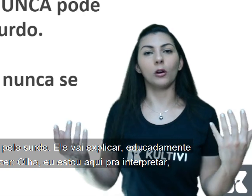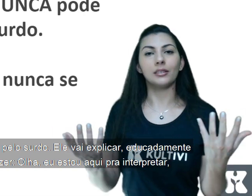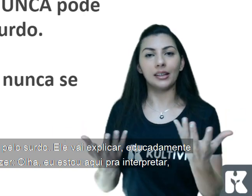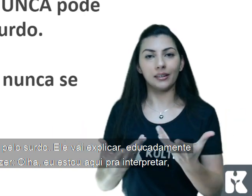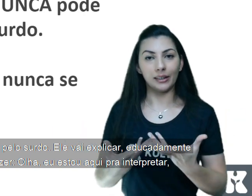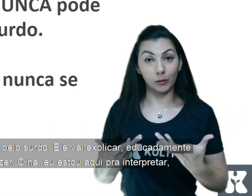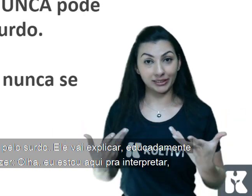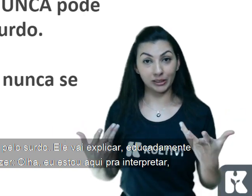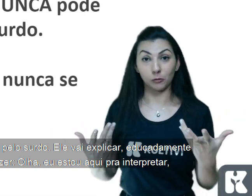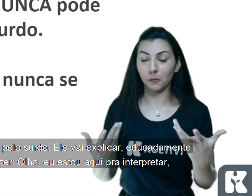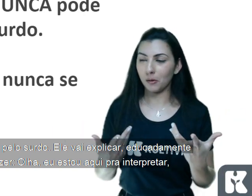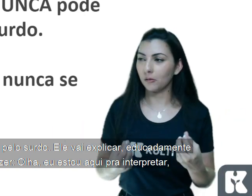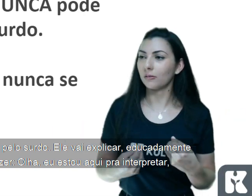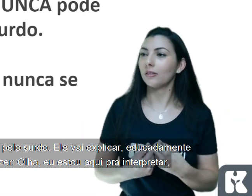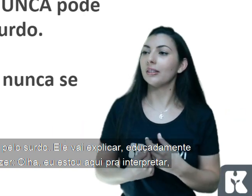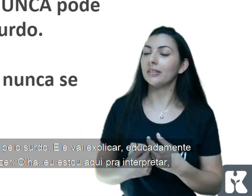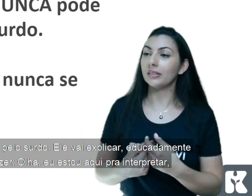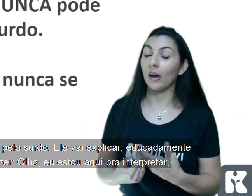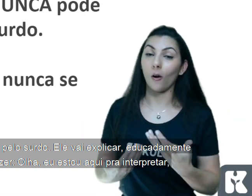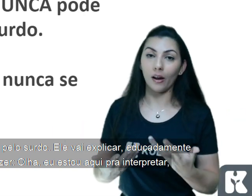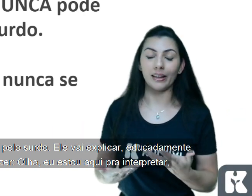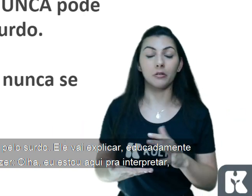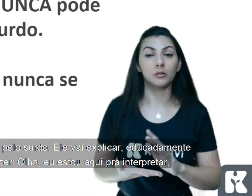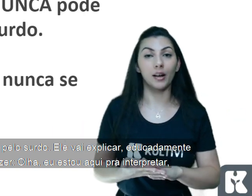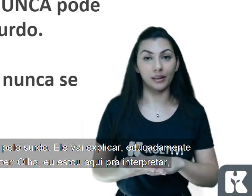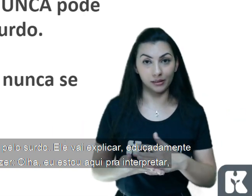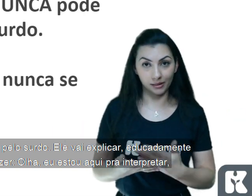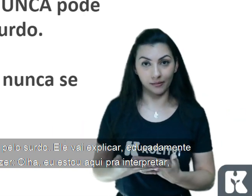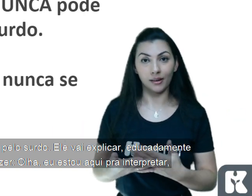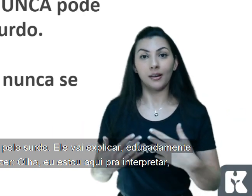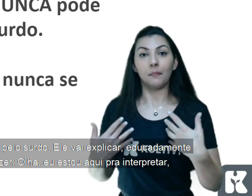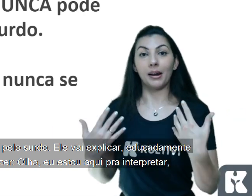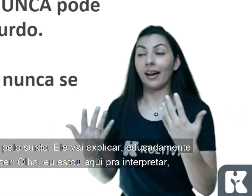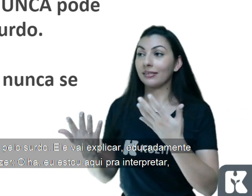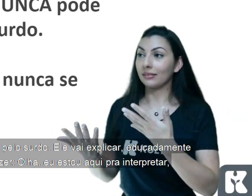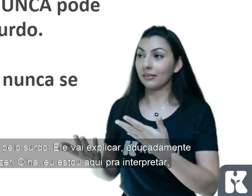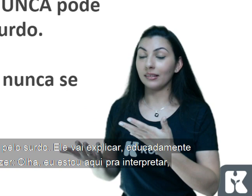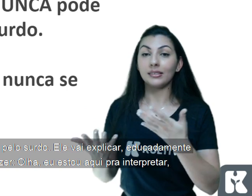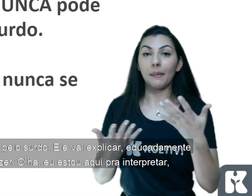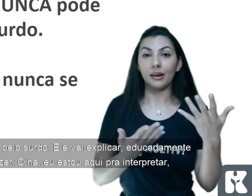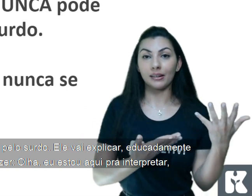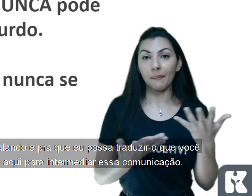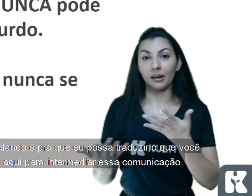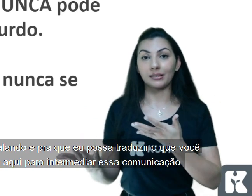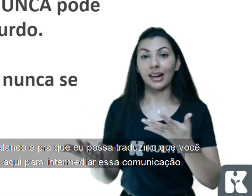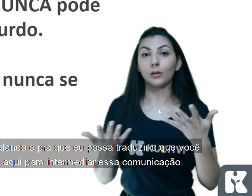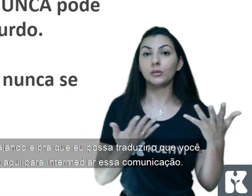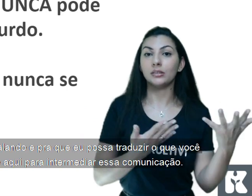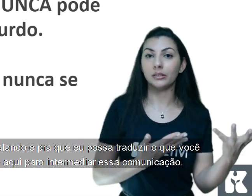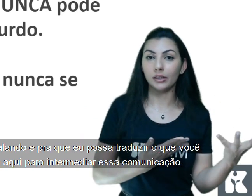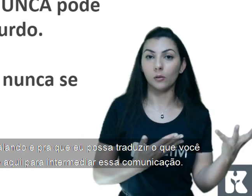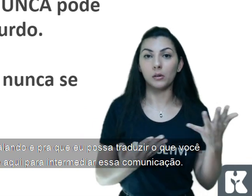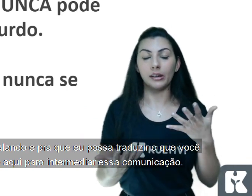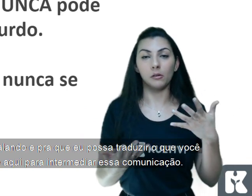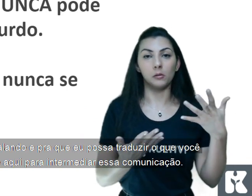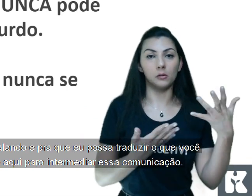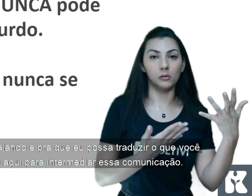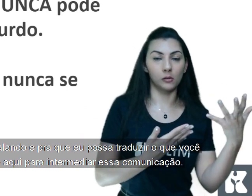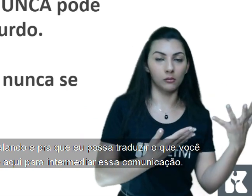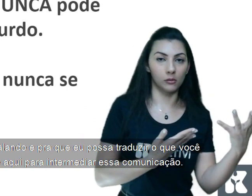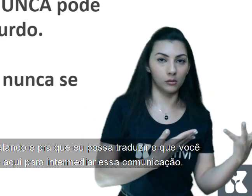com toda a educação do mundo, e dizer, olha, eu estou aqui para interpretar, para traduzir o